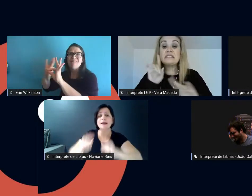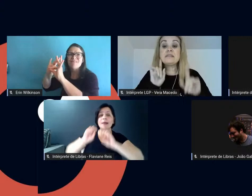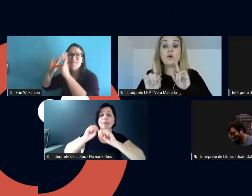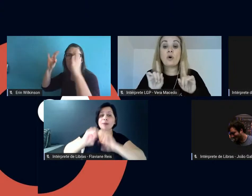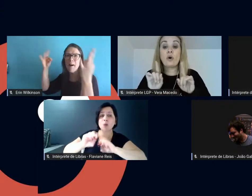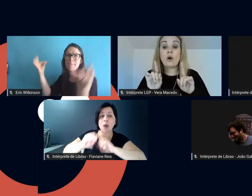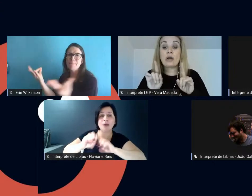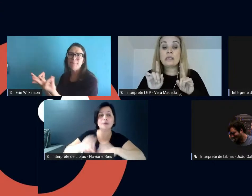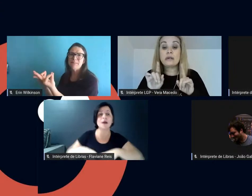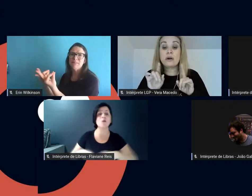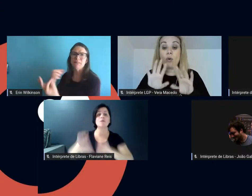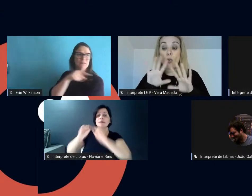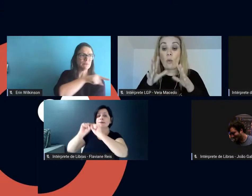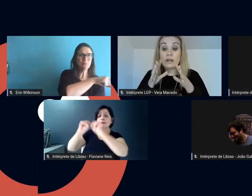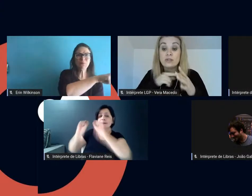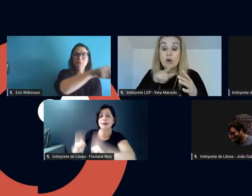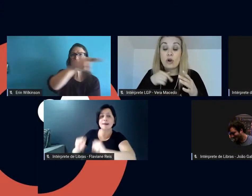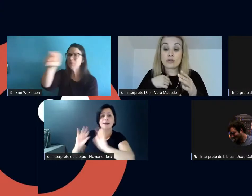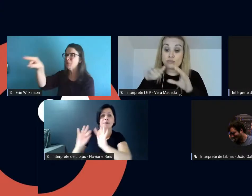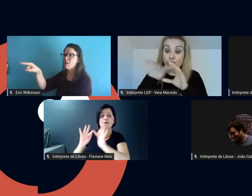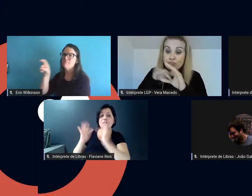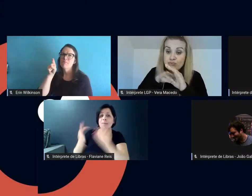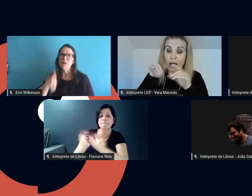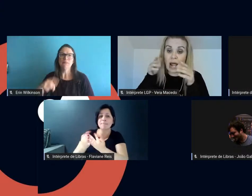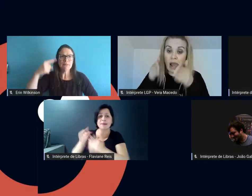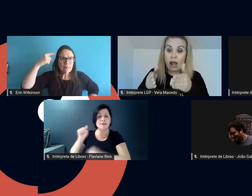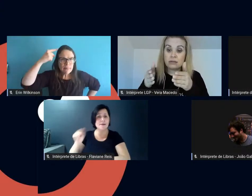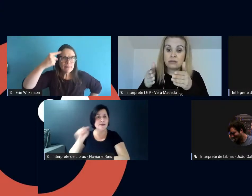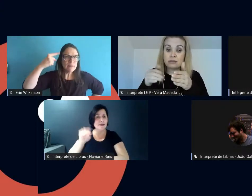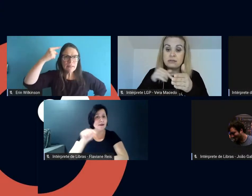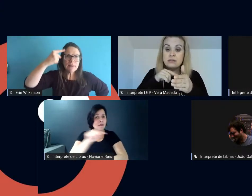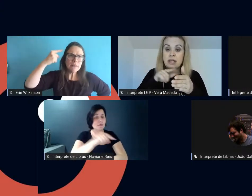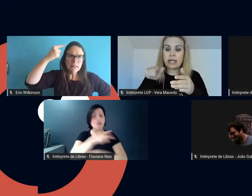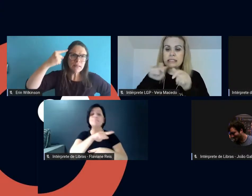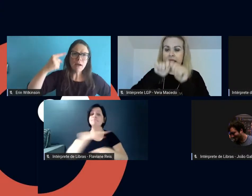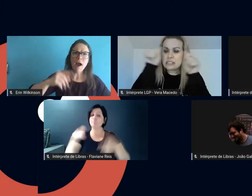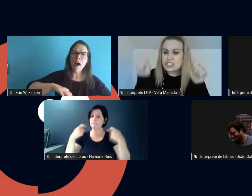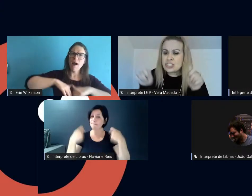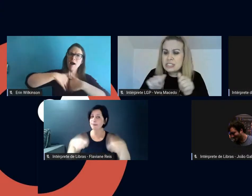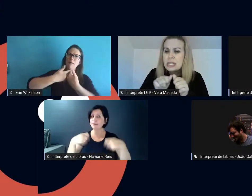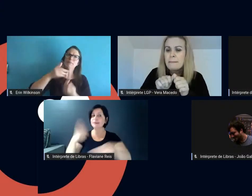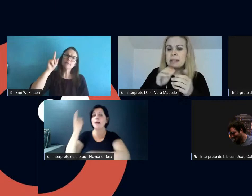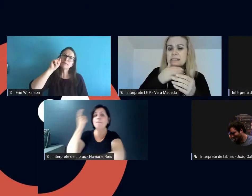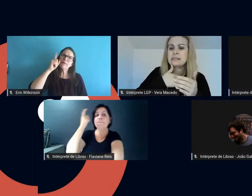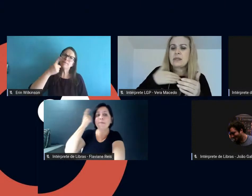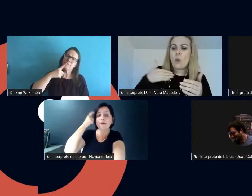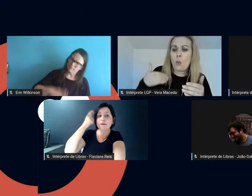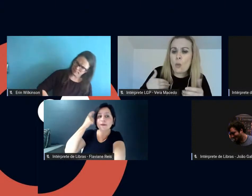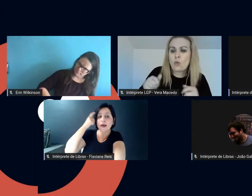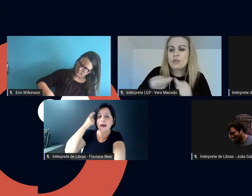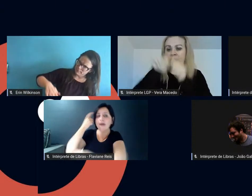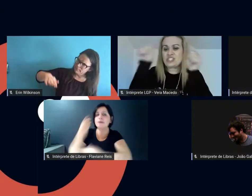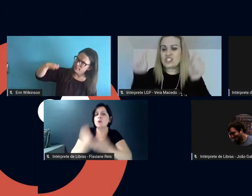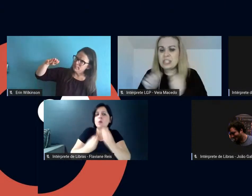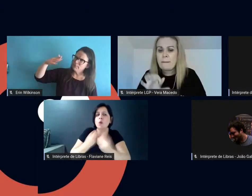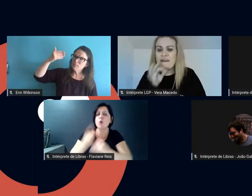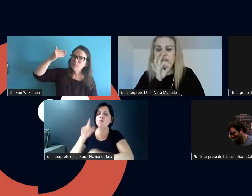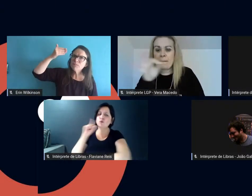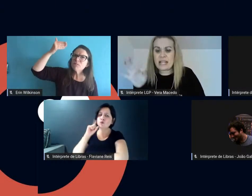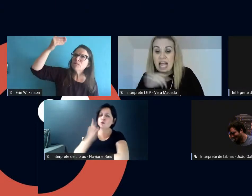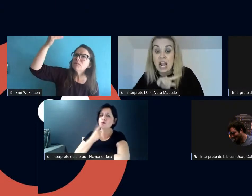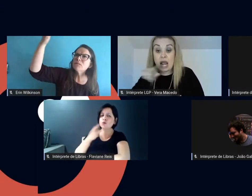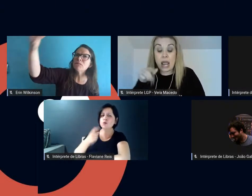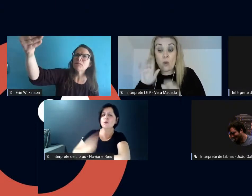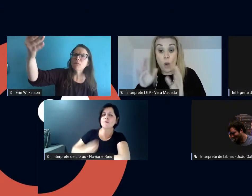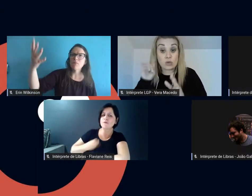enquanto interventores nesse sentido, né, e ter no sistema de saúde, no sistema familiar, no